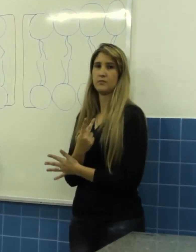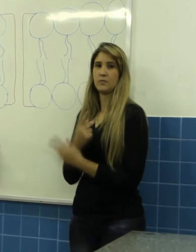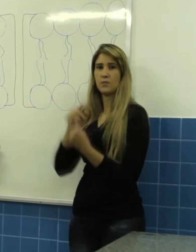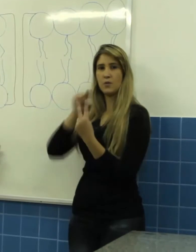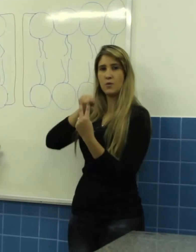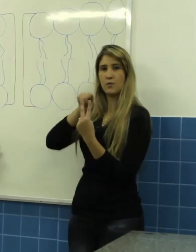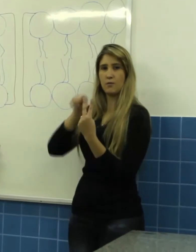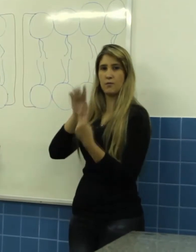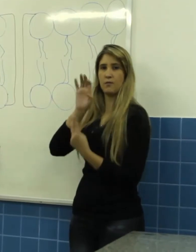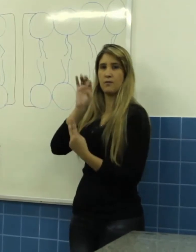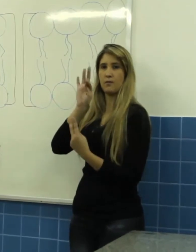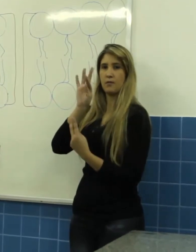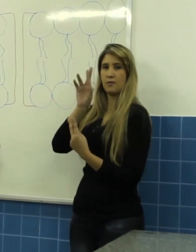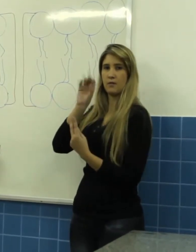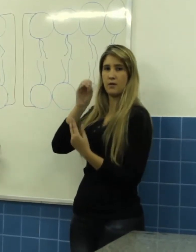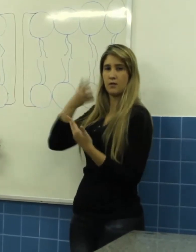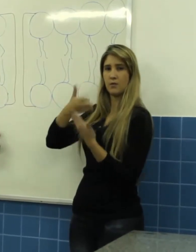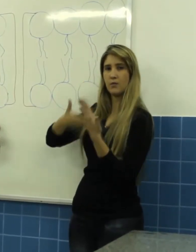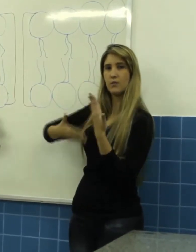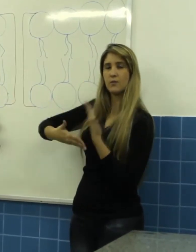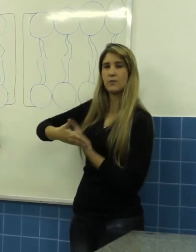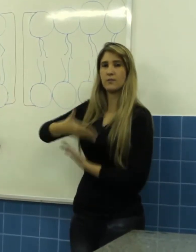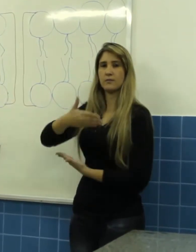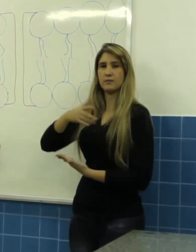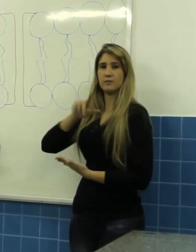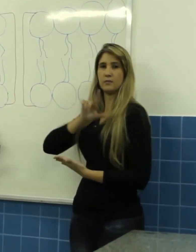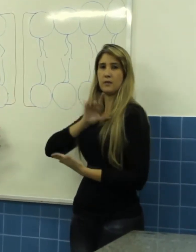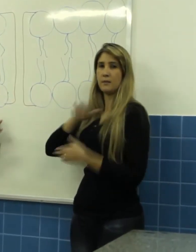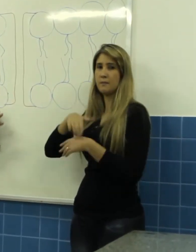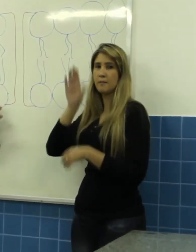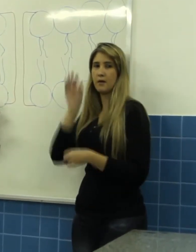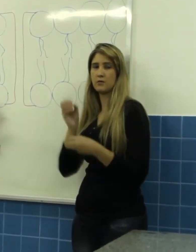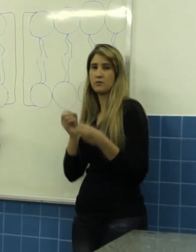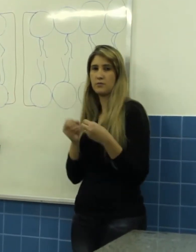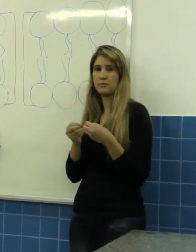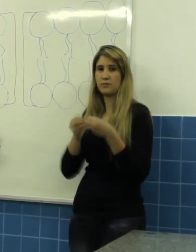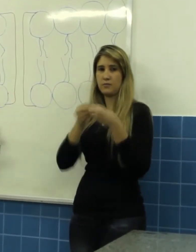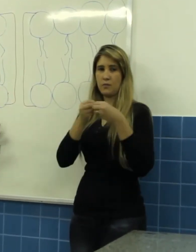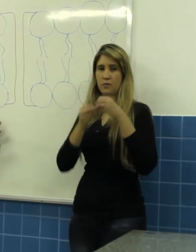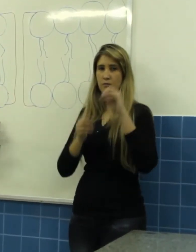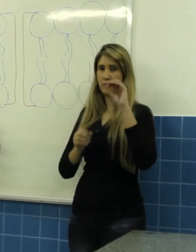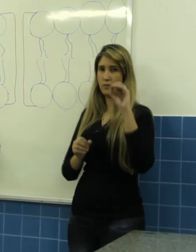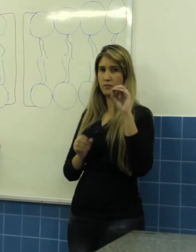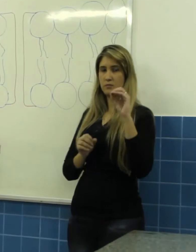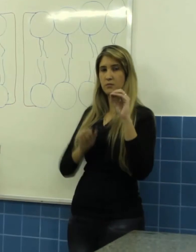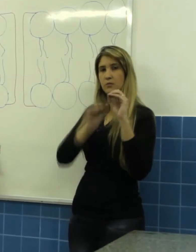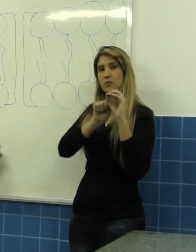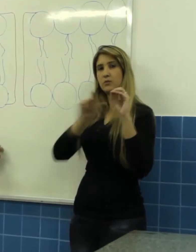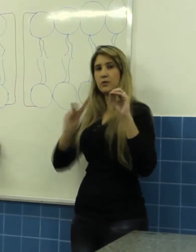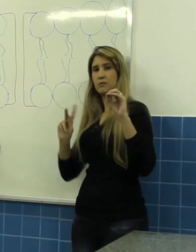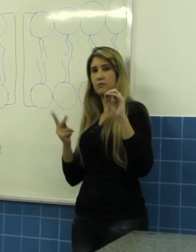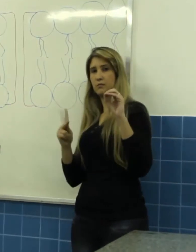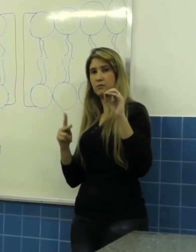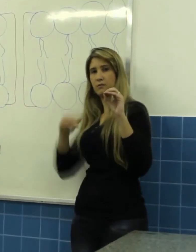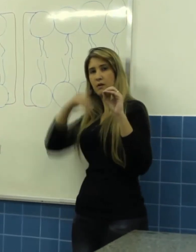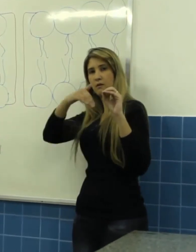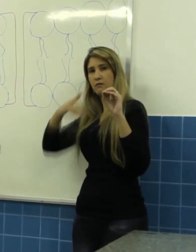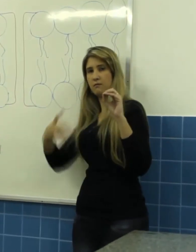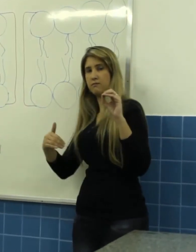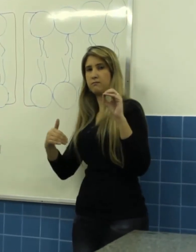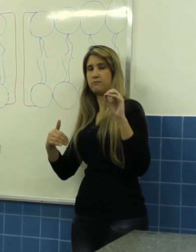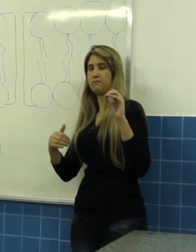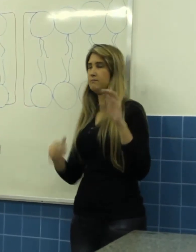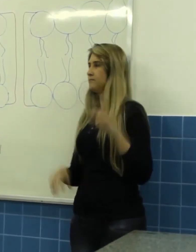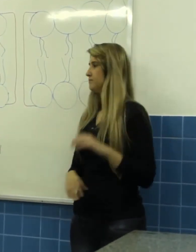elétron compartilhado está muito mais próximo do oxigênio do que do